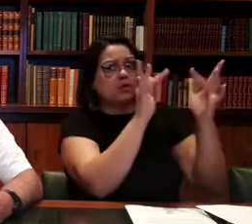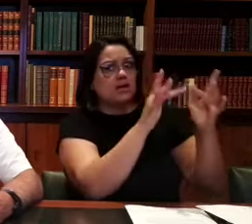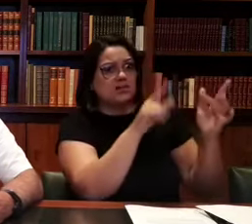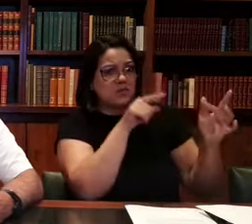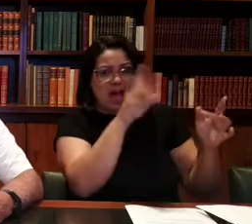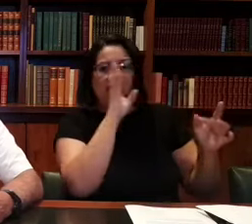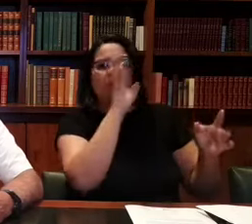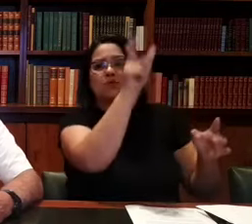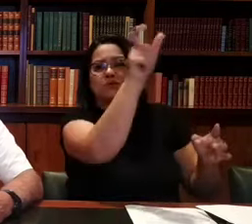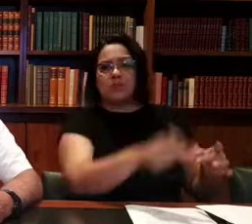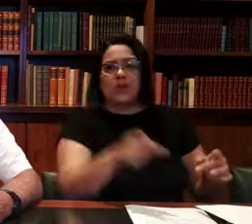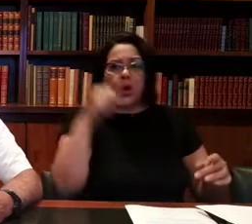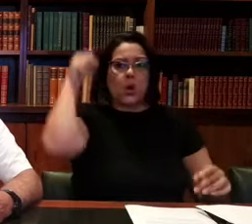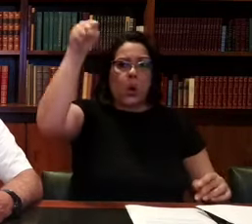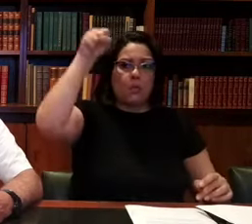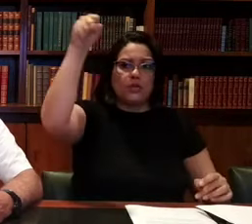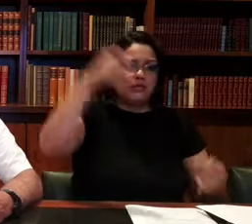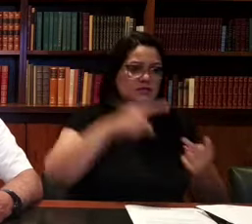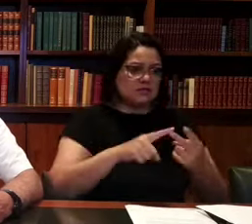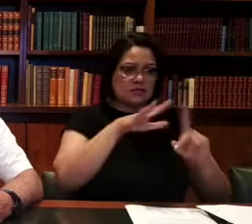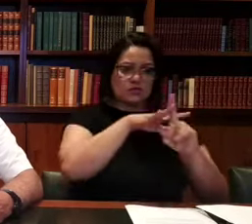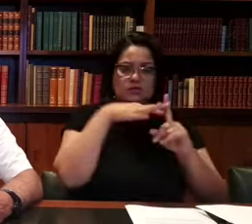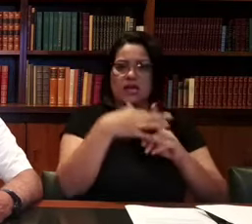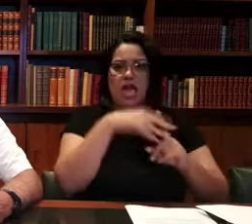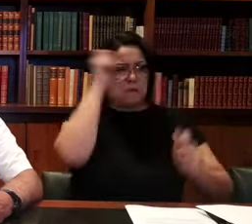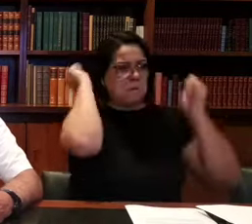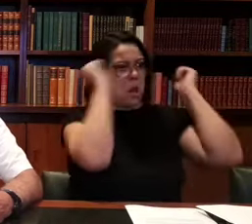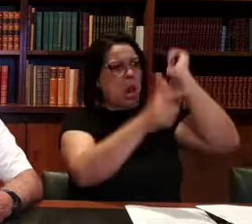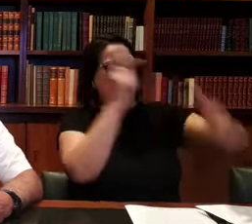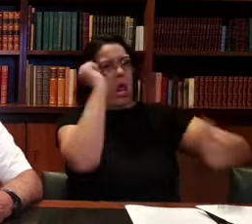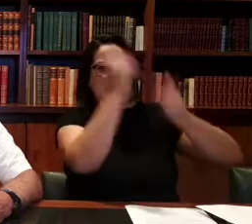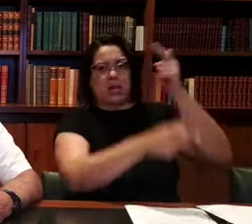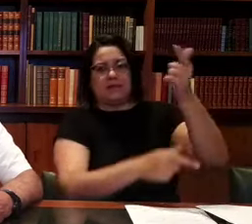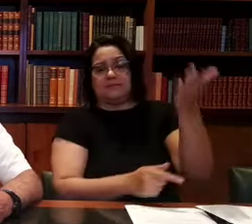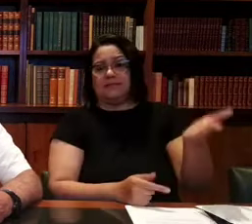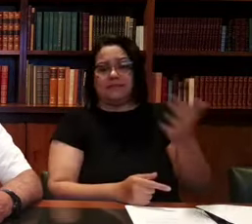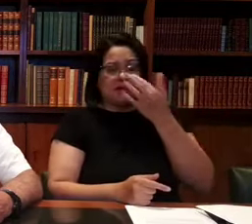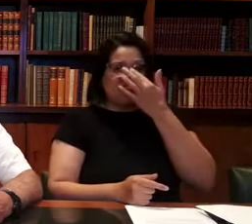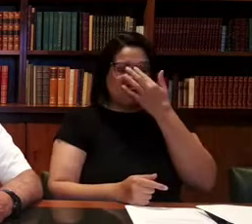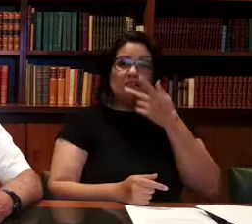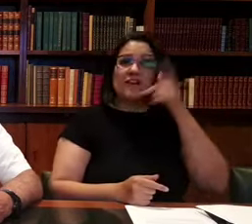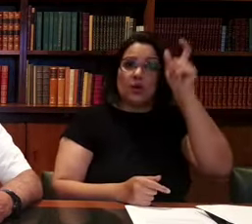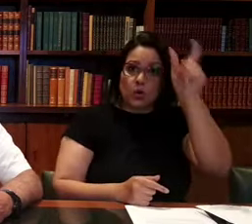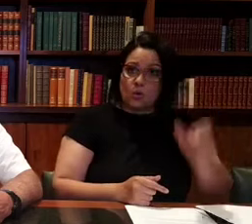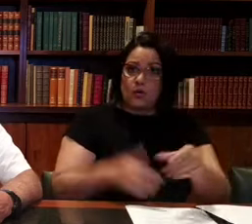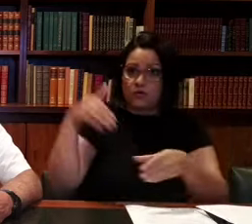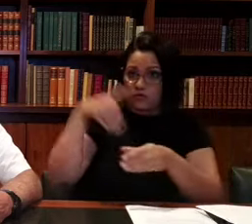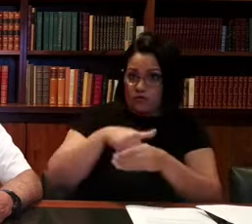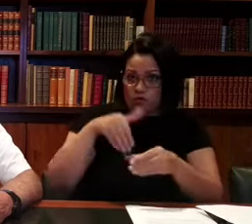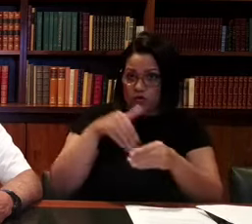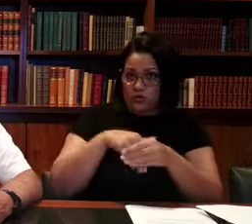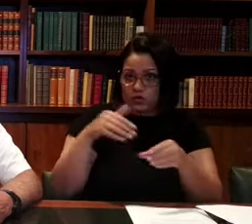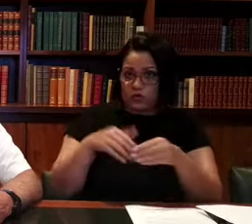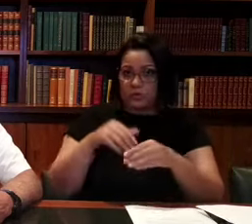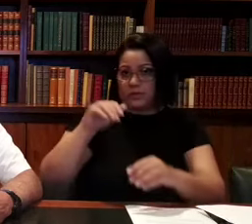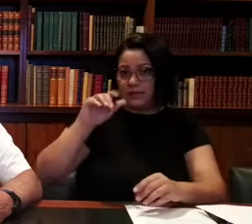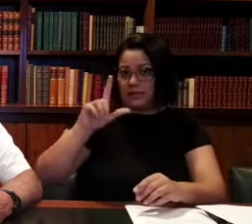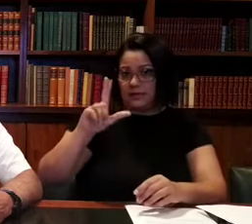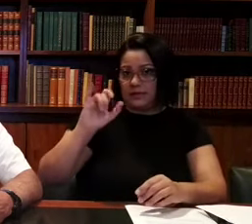cara é comunista socialista e Olá seja nele vai dizer também que ele voltou para derrubar uma liminar